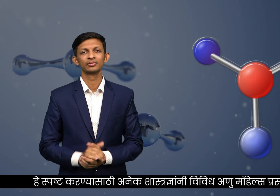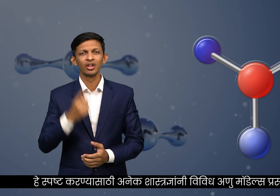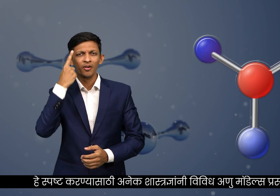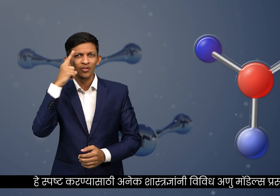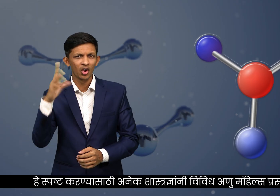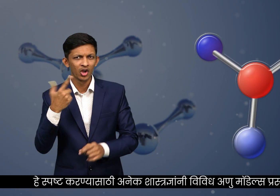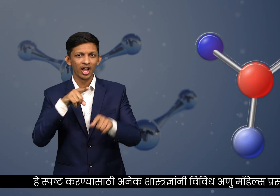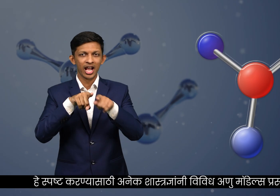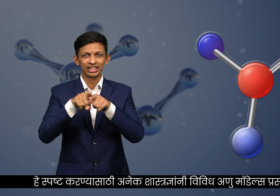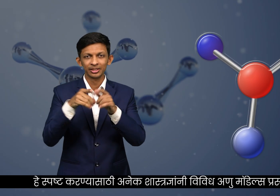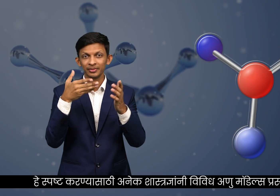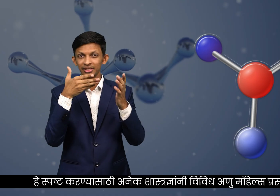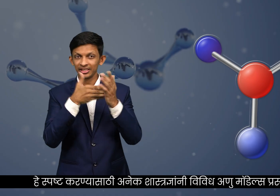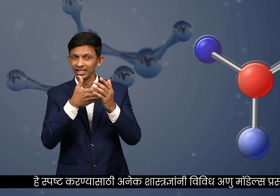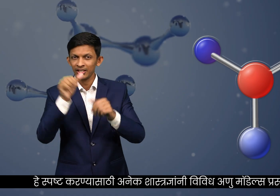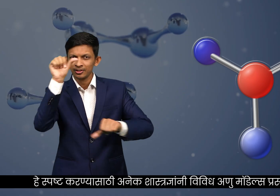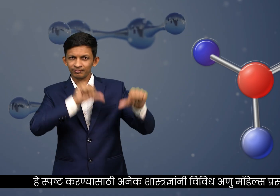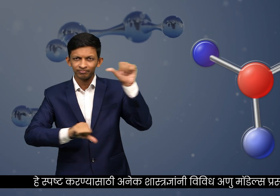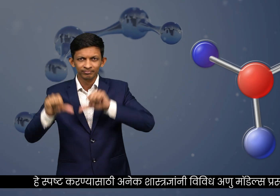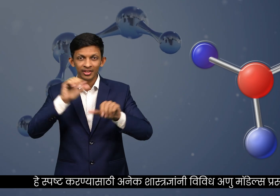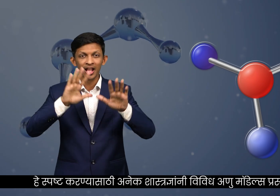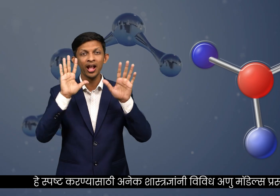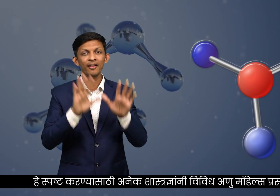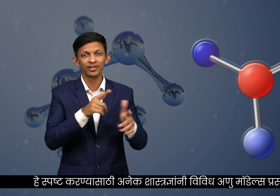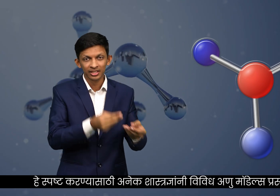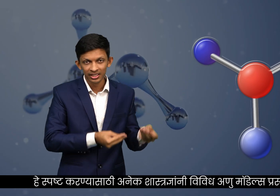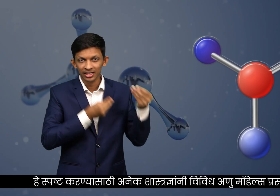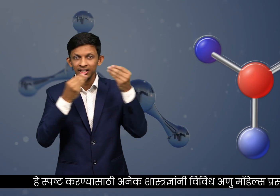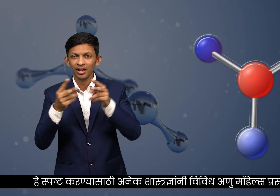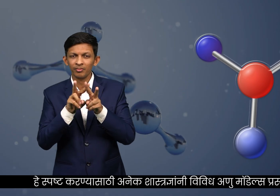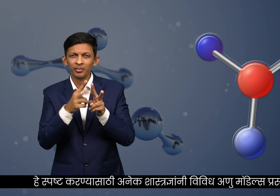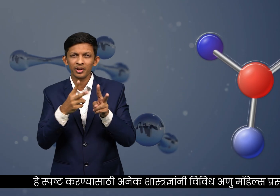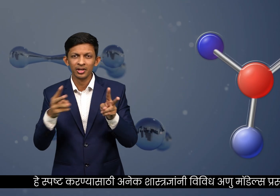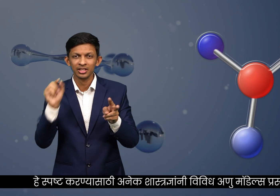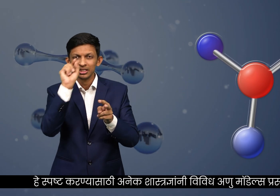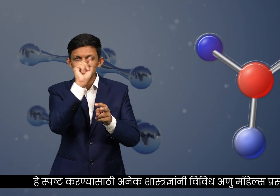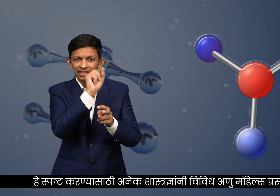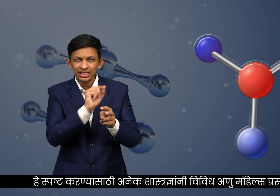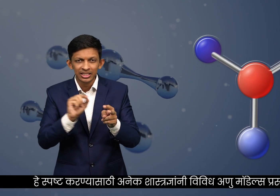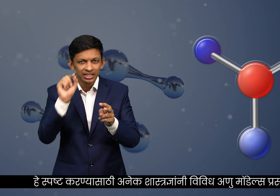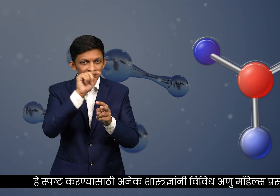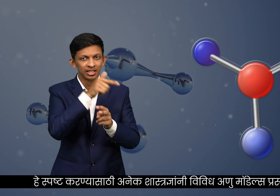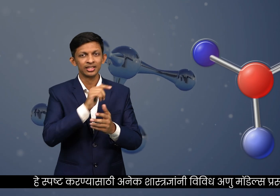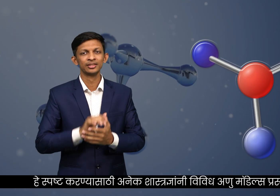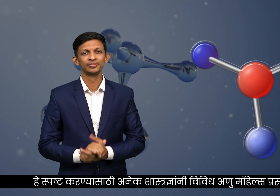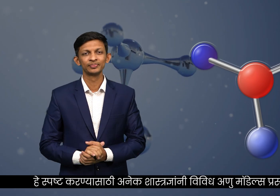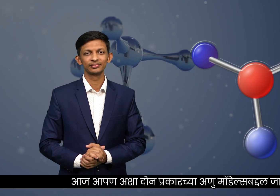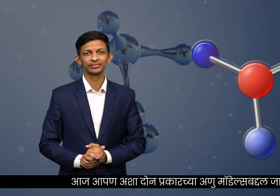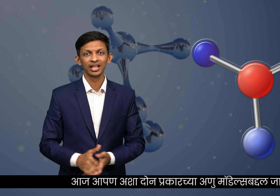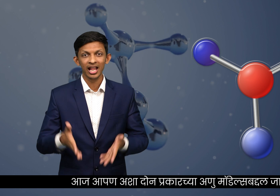हे स्पष्ट करण्यासाठी अनेक शास्त्रज्ञांनी विविध अणु मॉडेल्सचे प्रस्तावित केले आहेत. आज